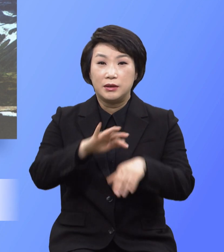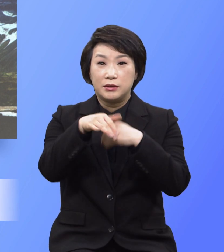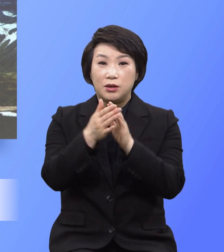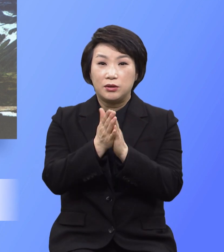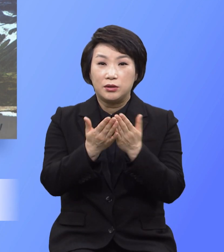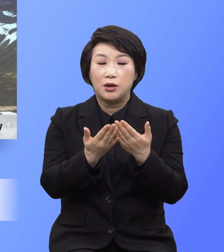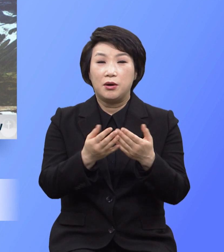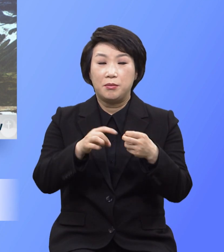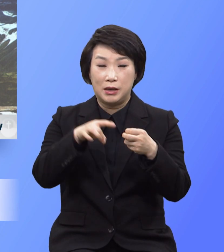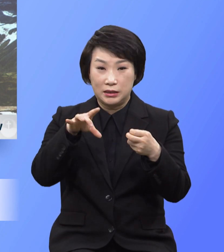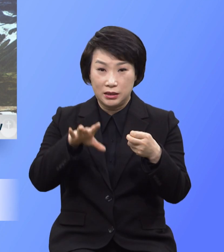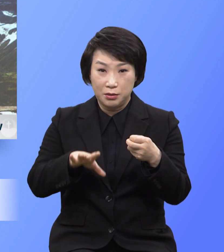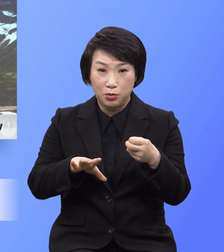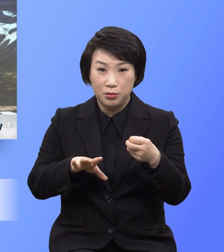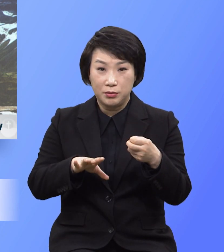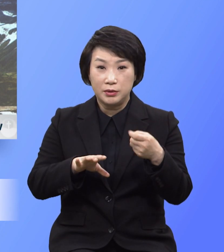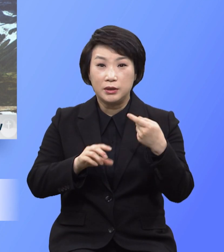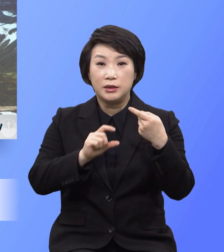마태복음